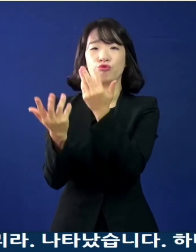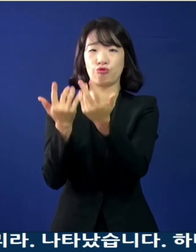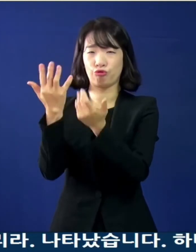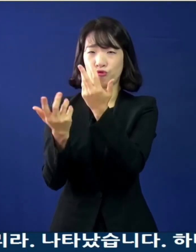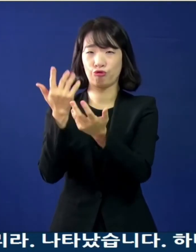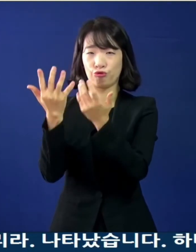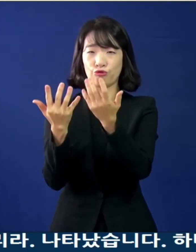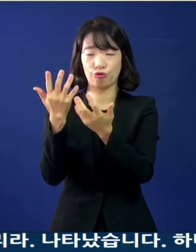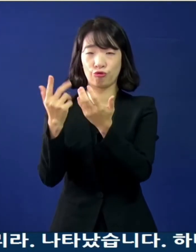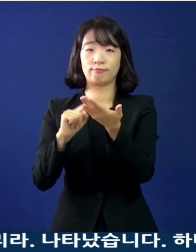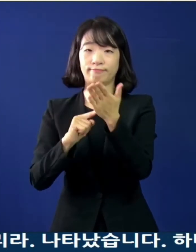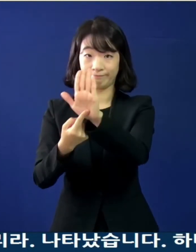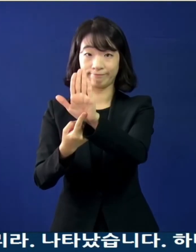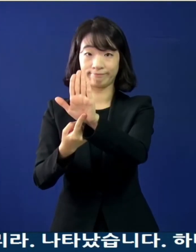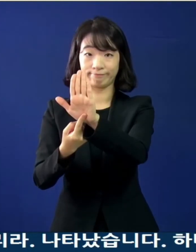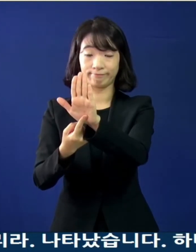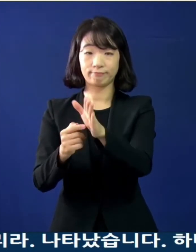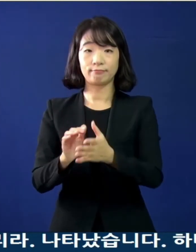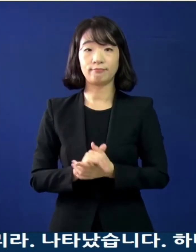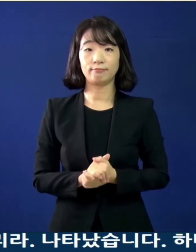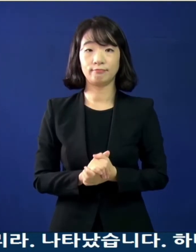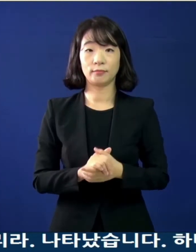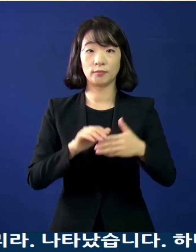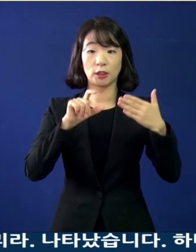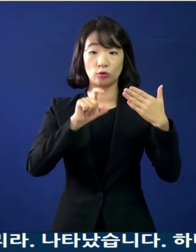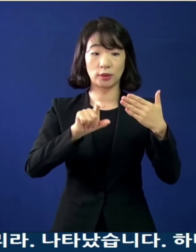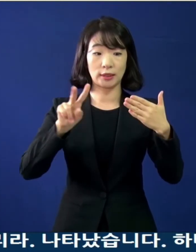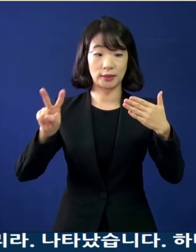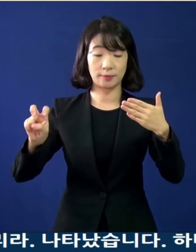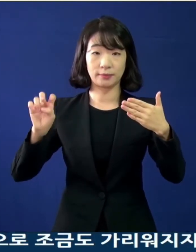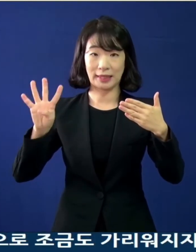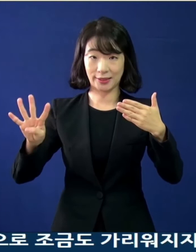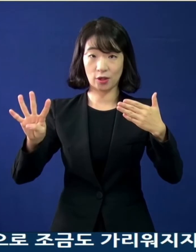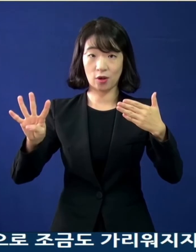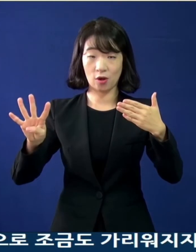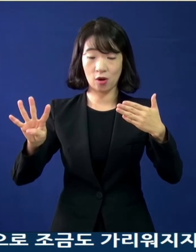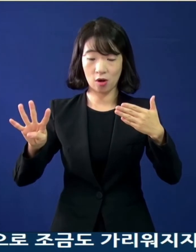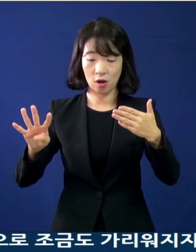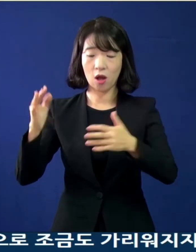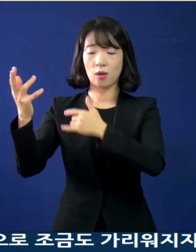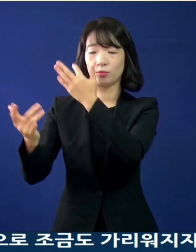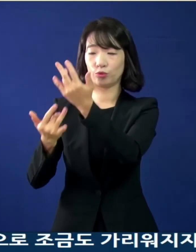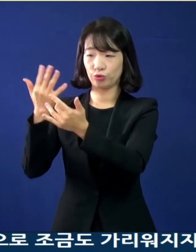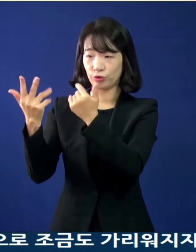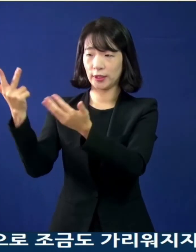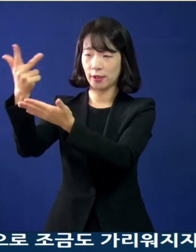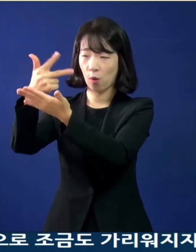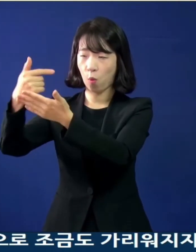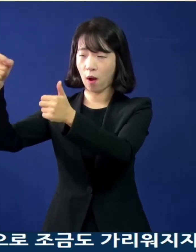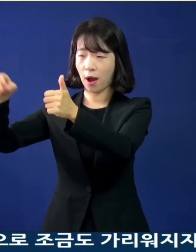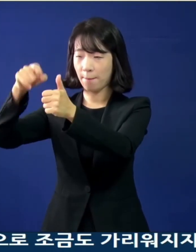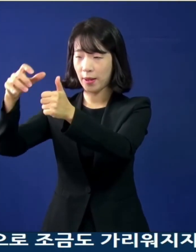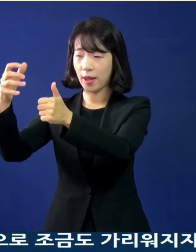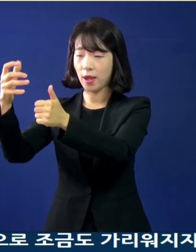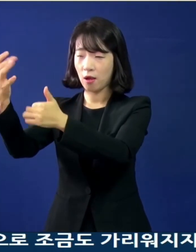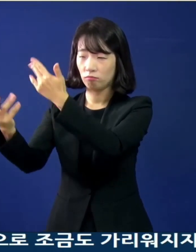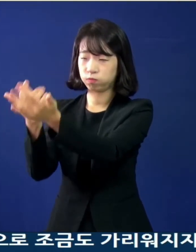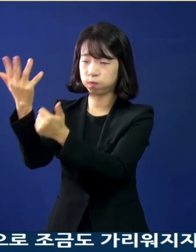불로. 24절 읽습니다. 불이 여호와 앞에서 나와 제단